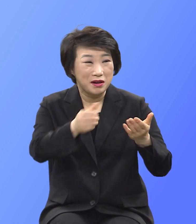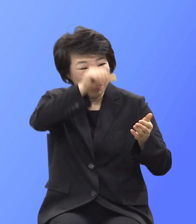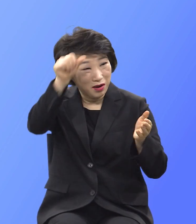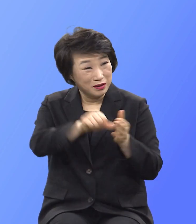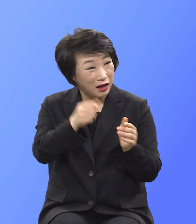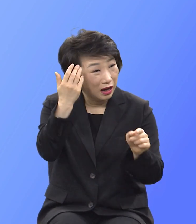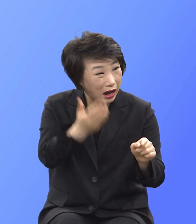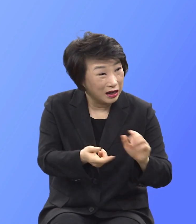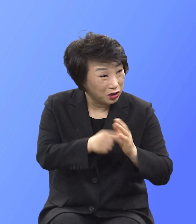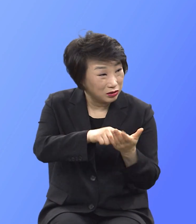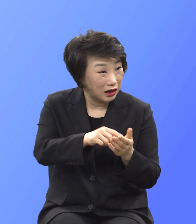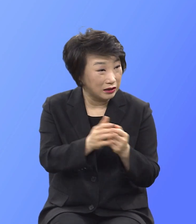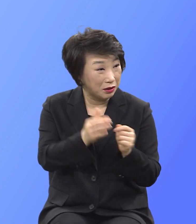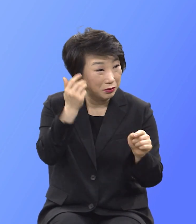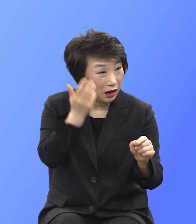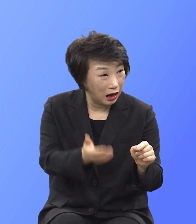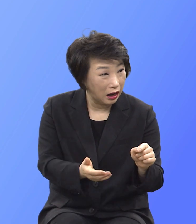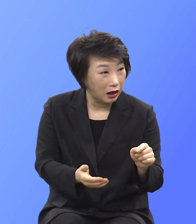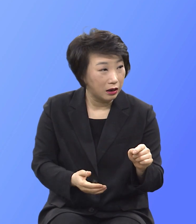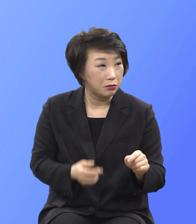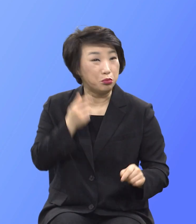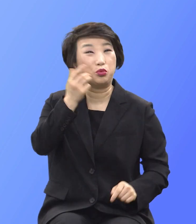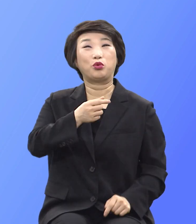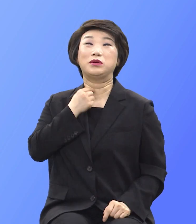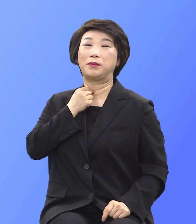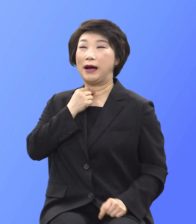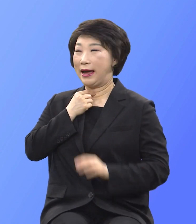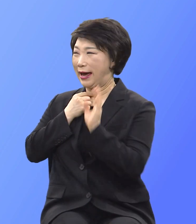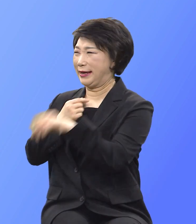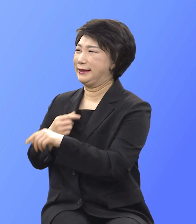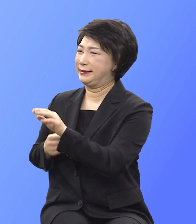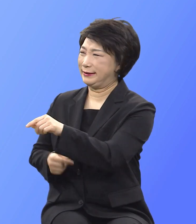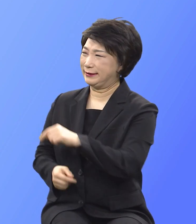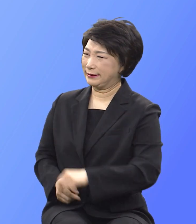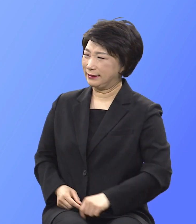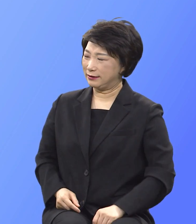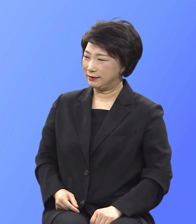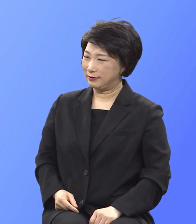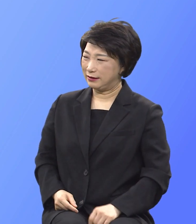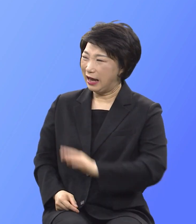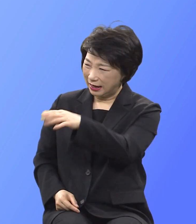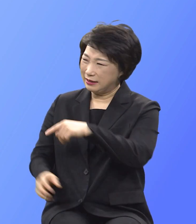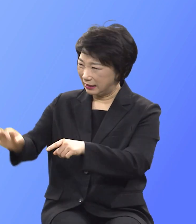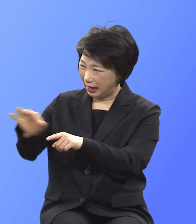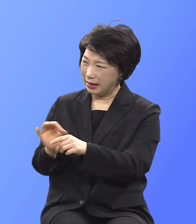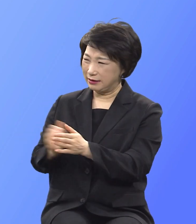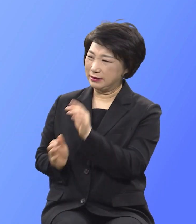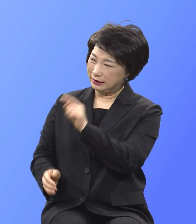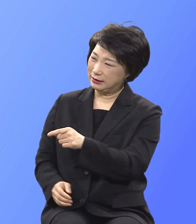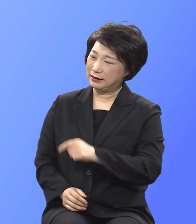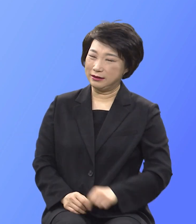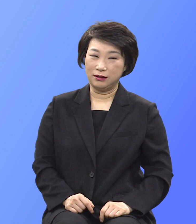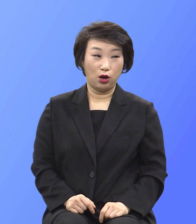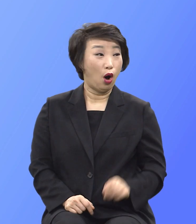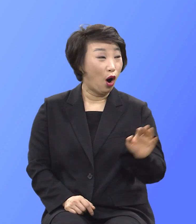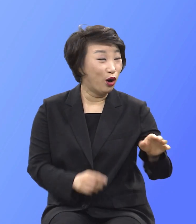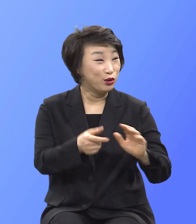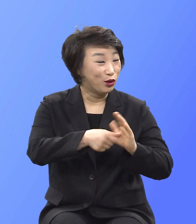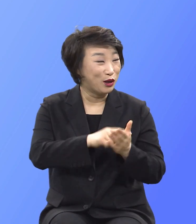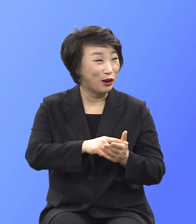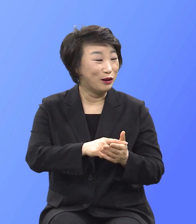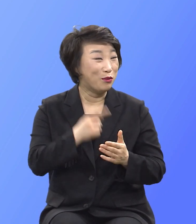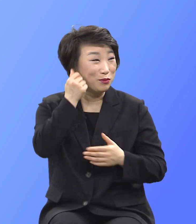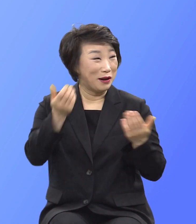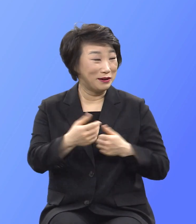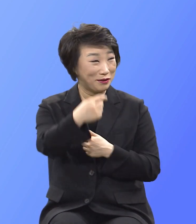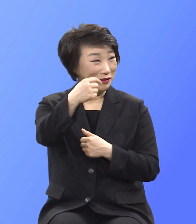하셨습니까? 적당히 하셔서 야 이 사람아 그런 소리 하지 마 이 사람. 아니 적당히